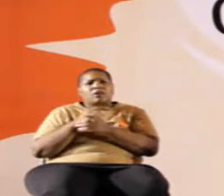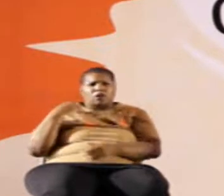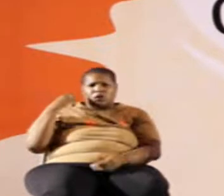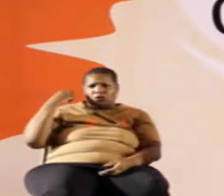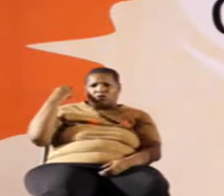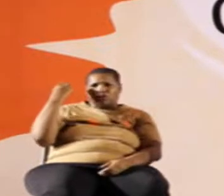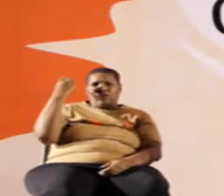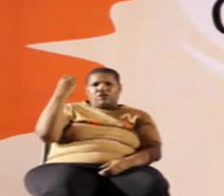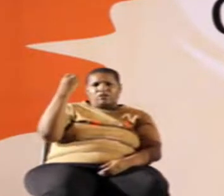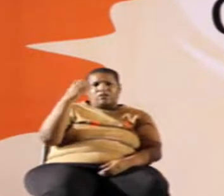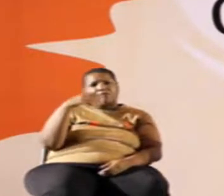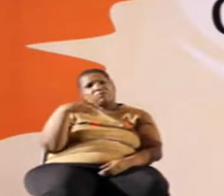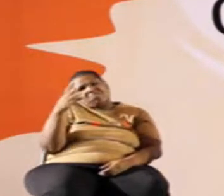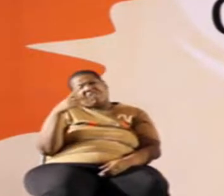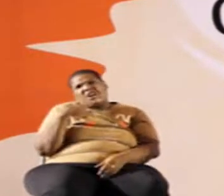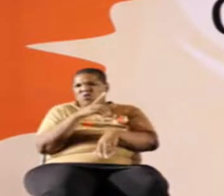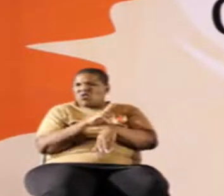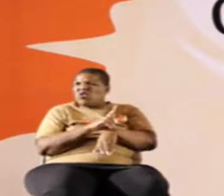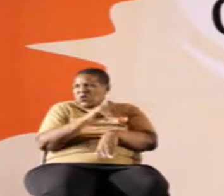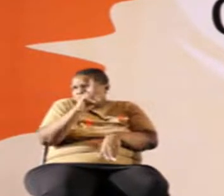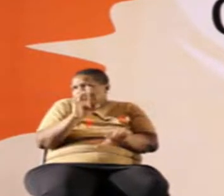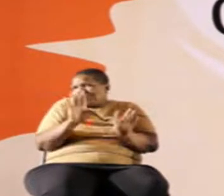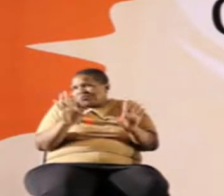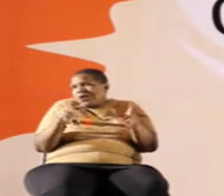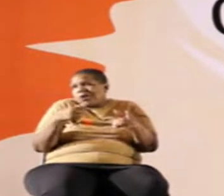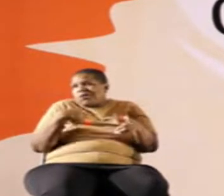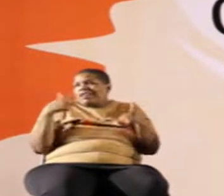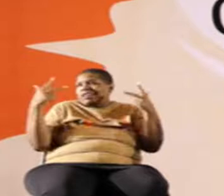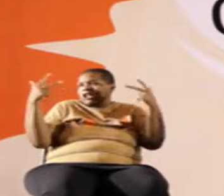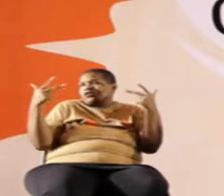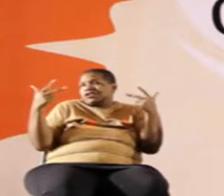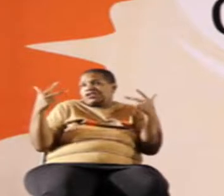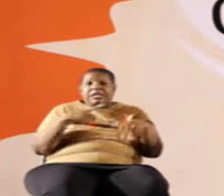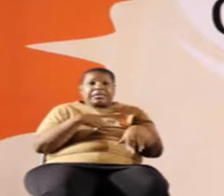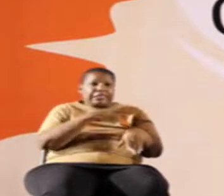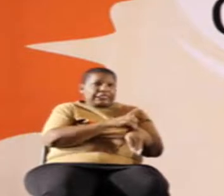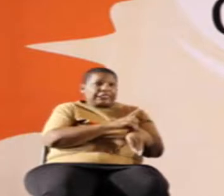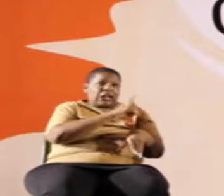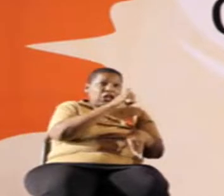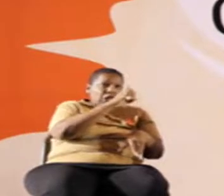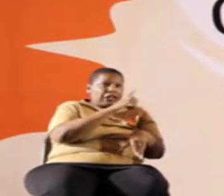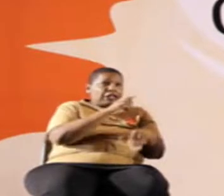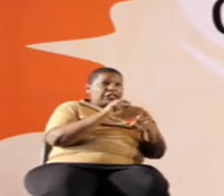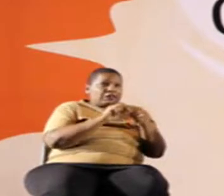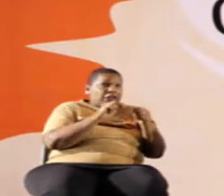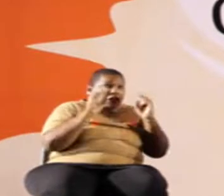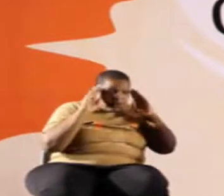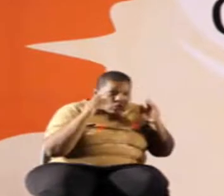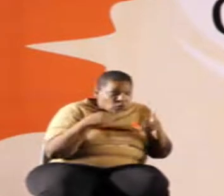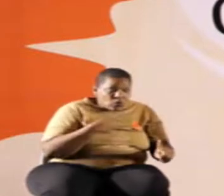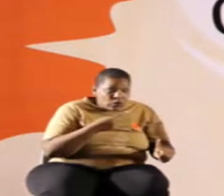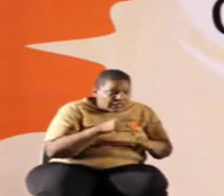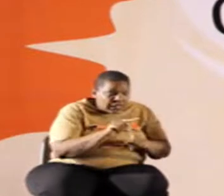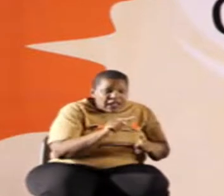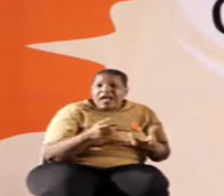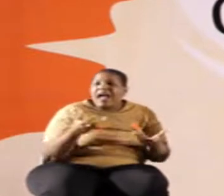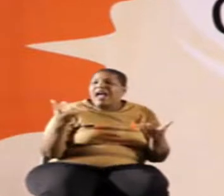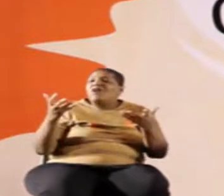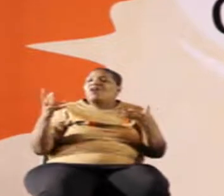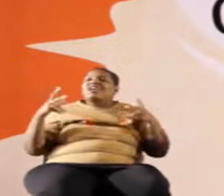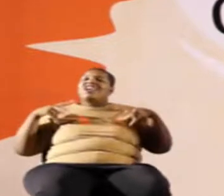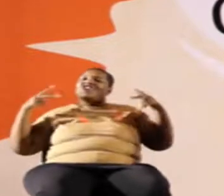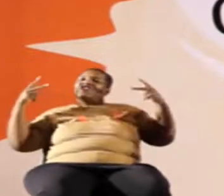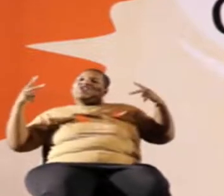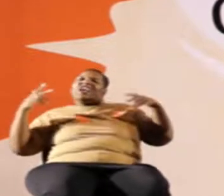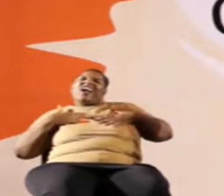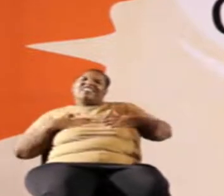do falo, já que eu vou fazer doutorado, eu tenho que fazer alguma coisa para me divertir. Tem gente que faz coisa em doutorado que é desafiador, né? Mas eu queria, era uma diversão.